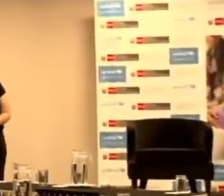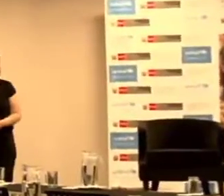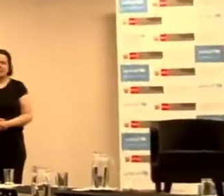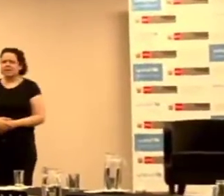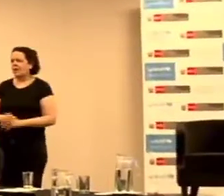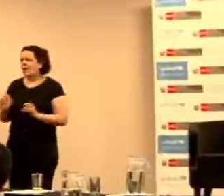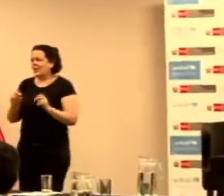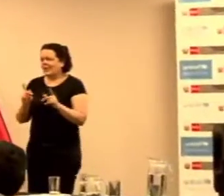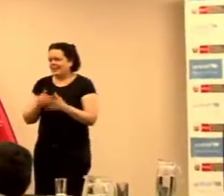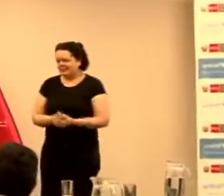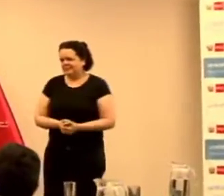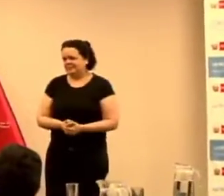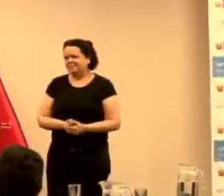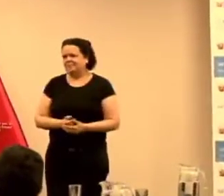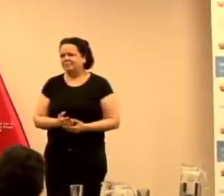Bueno,